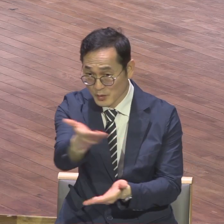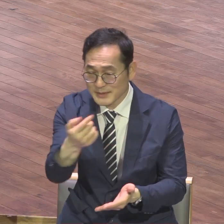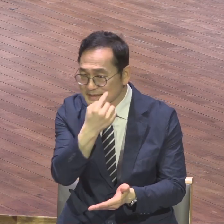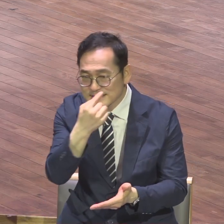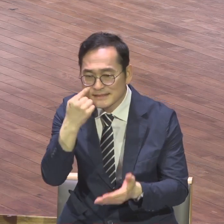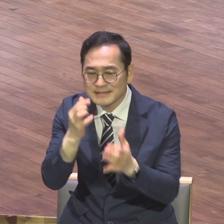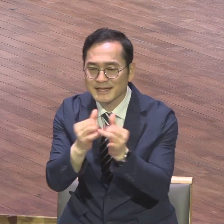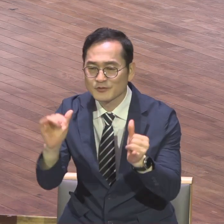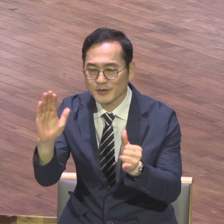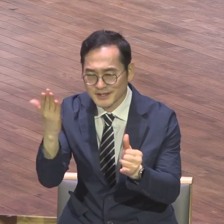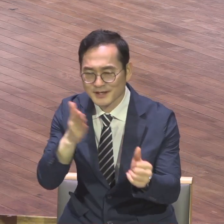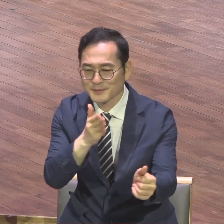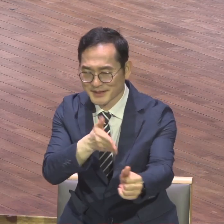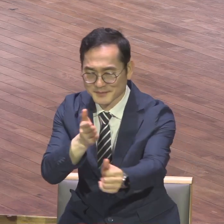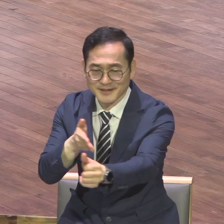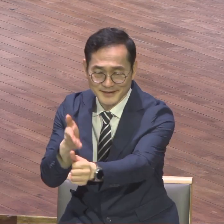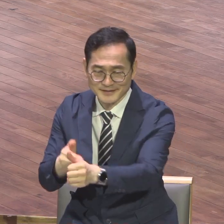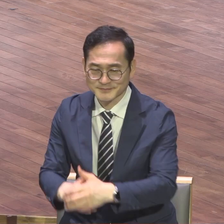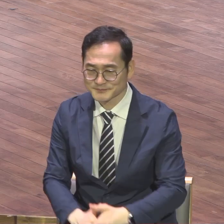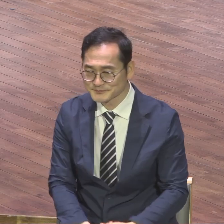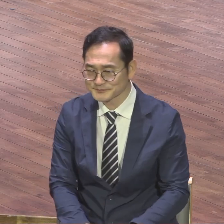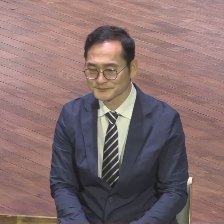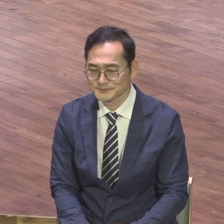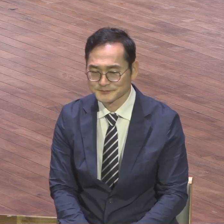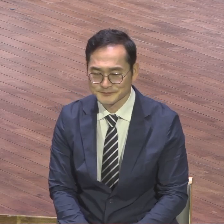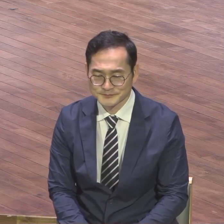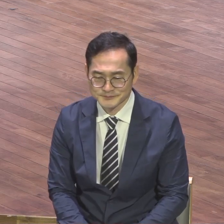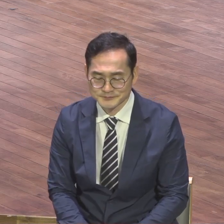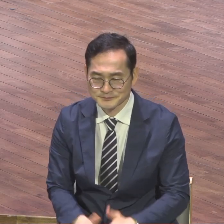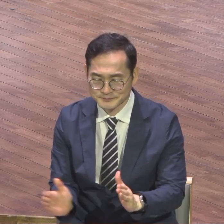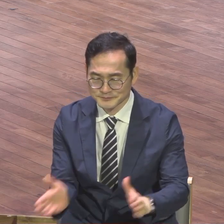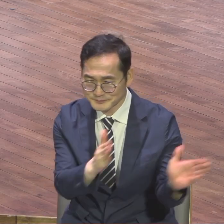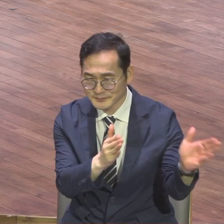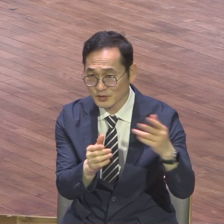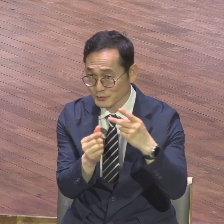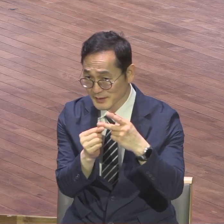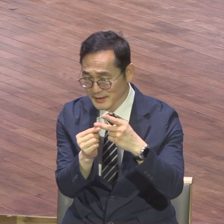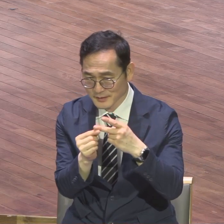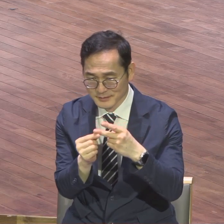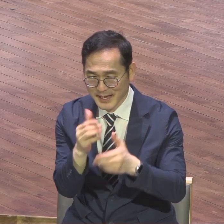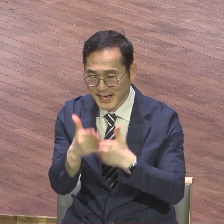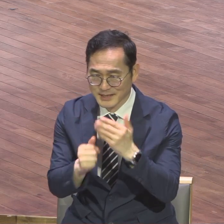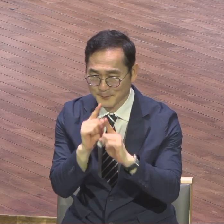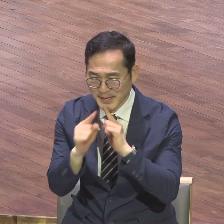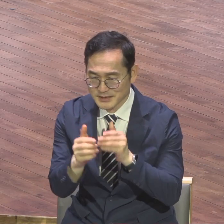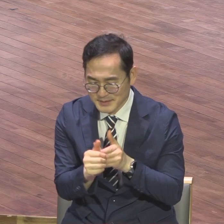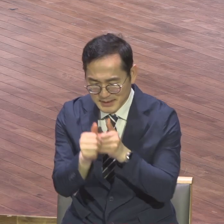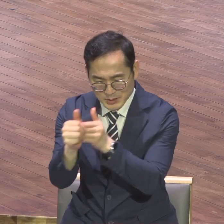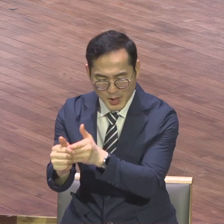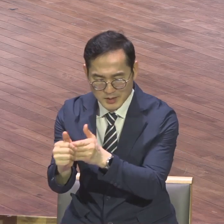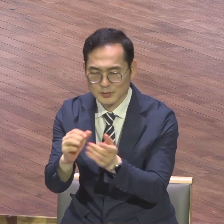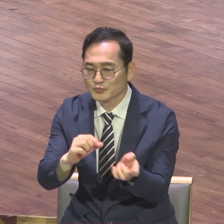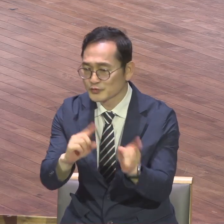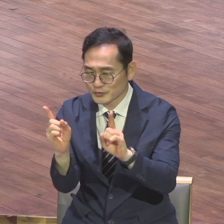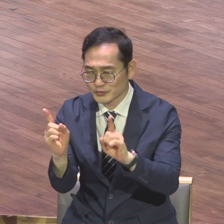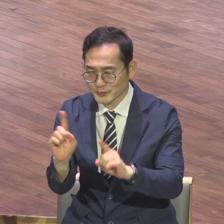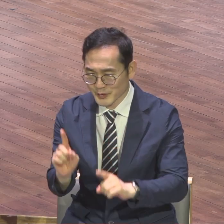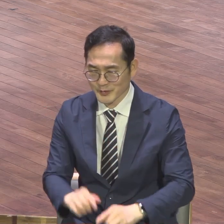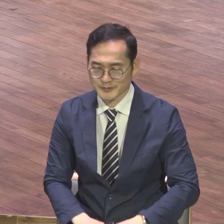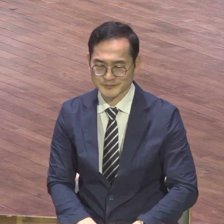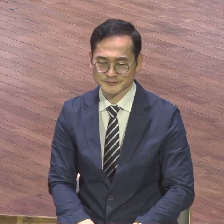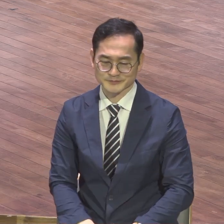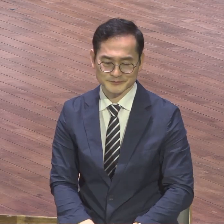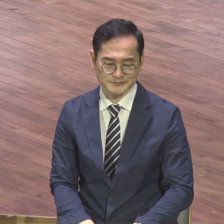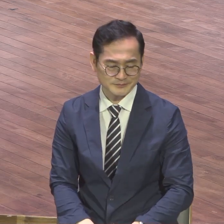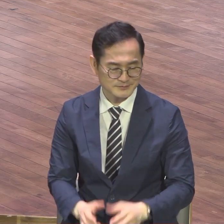가지는 정인 되시기를 제물로 축복합니다. 두 번째로 하나님 말씀이 이끄는 부흥입니다. 5절입니다.